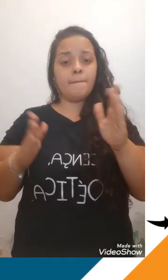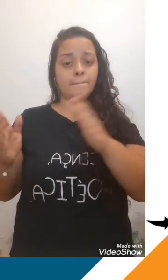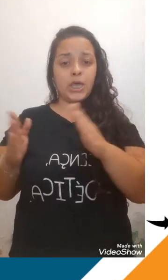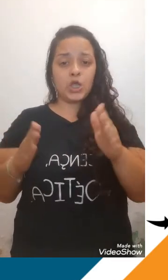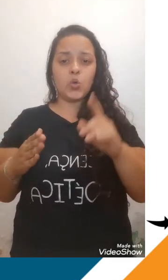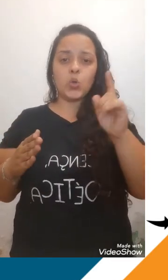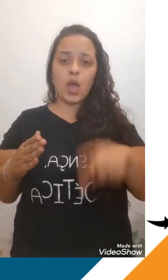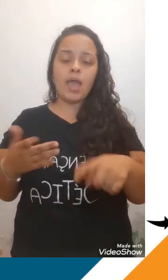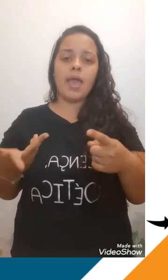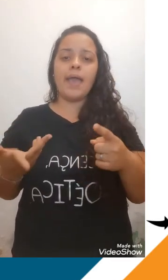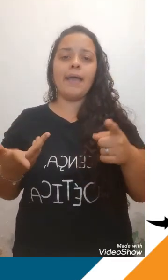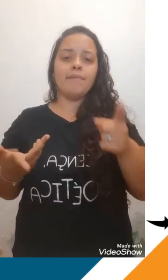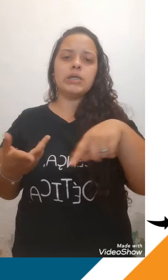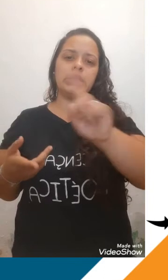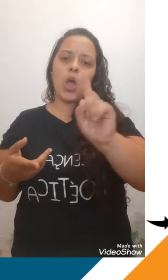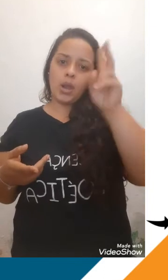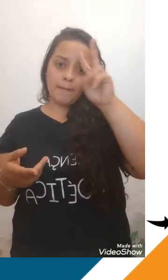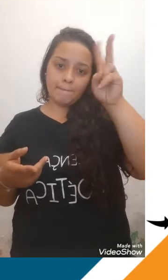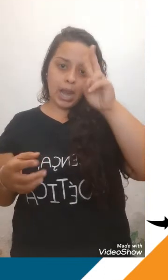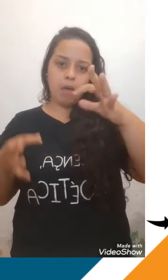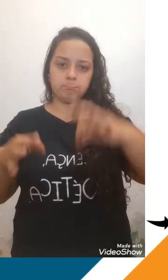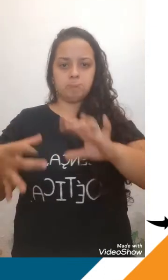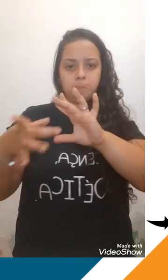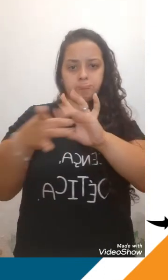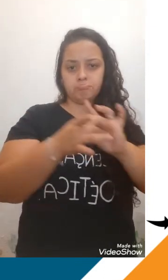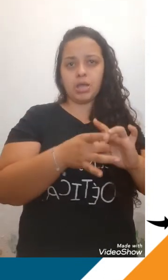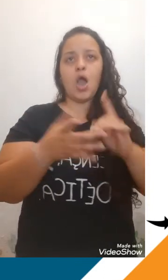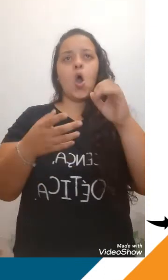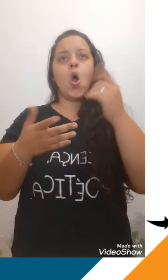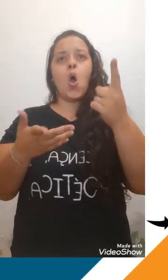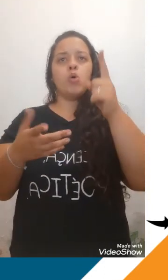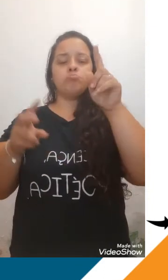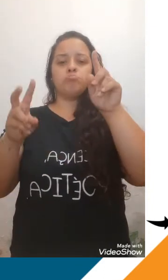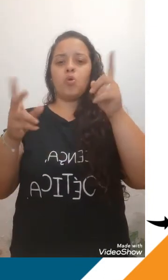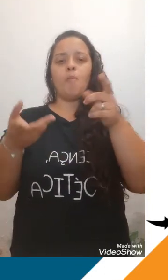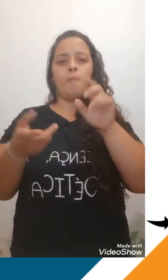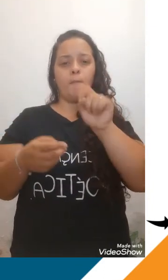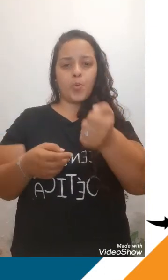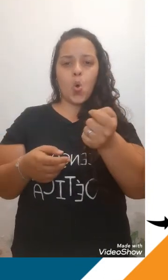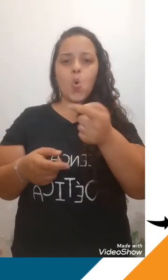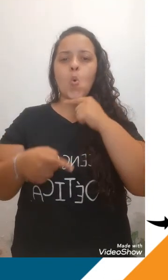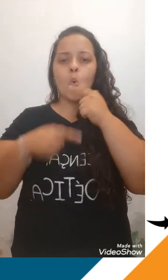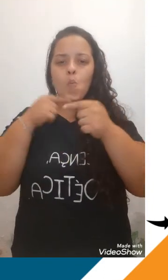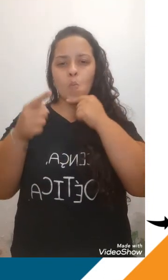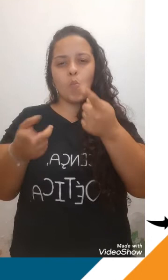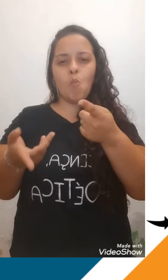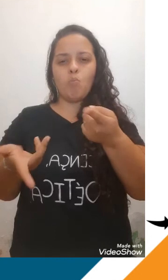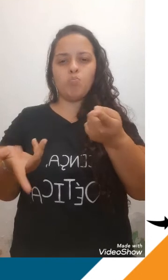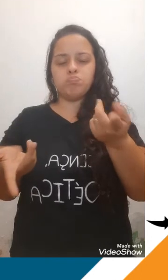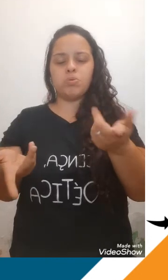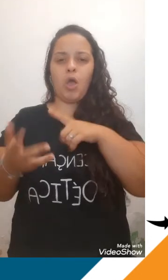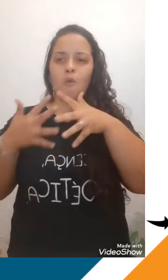sido um período que você não lembrasse exatamente do conteúdo, ou até mesmo estivesse um pouco confuso, o texto